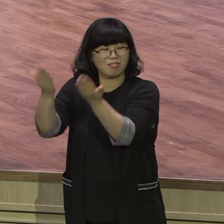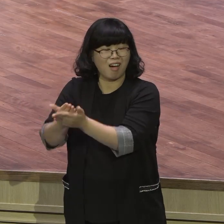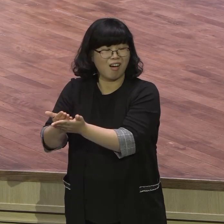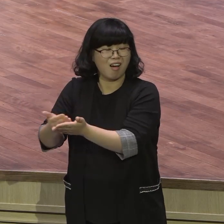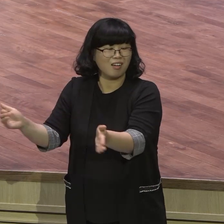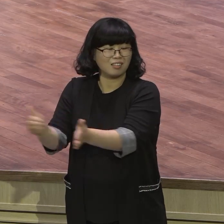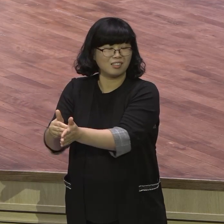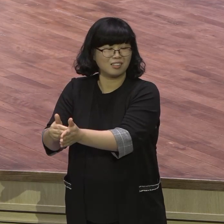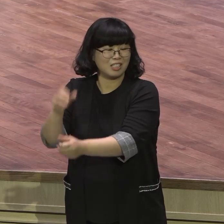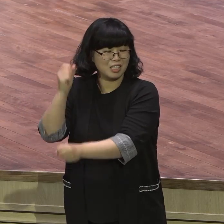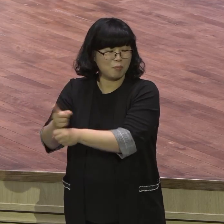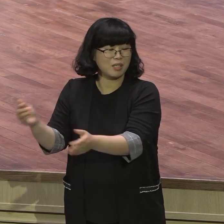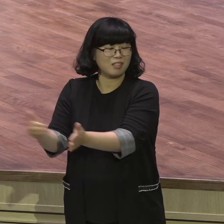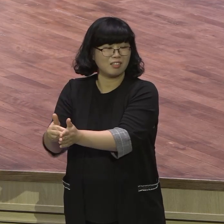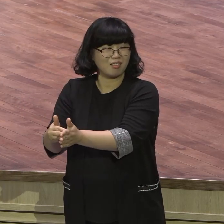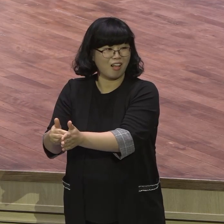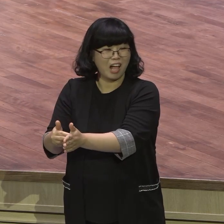살아요